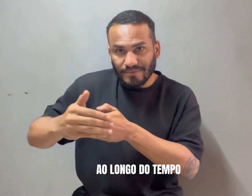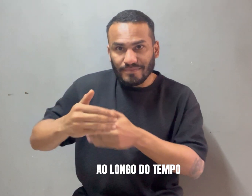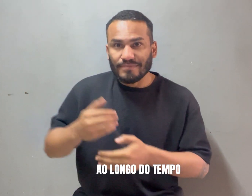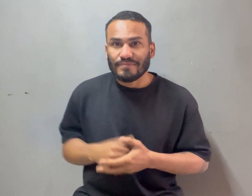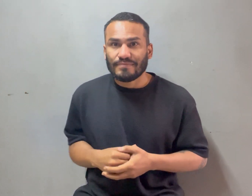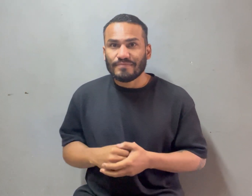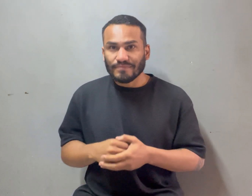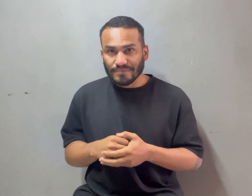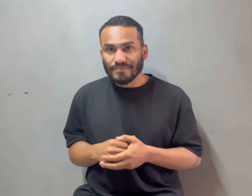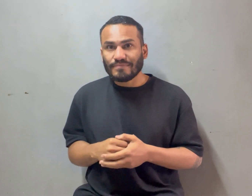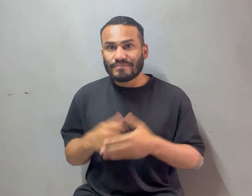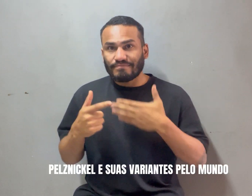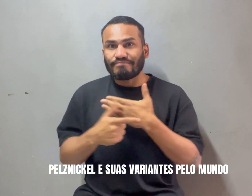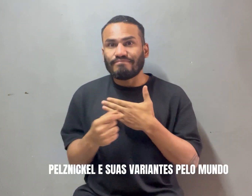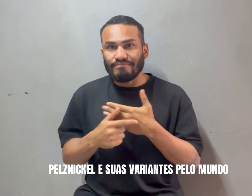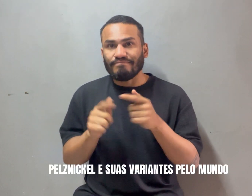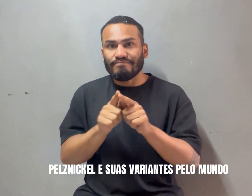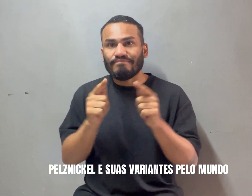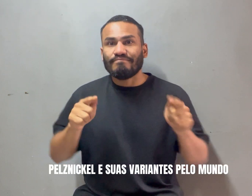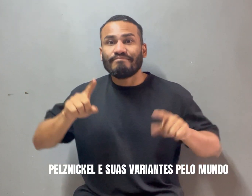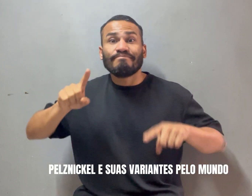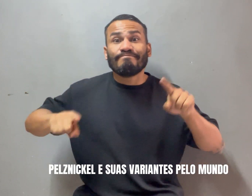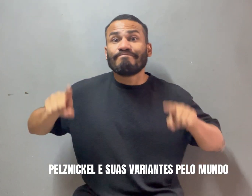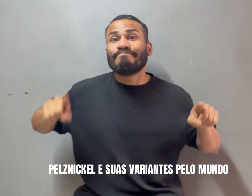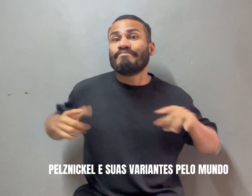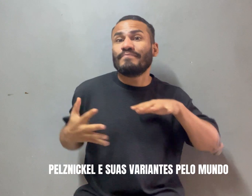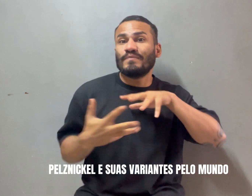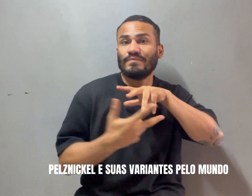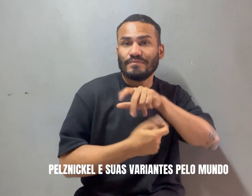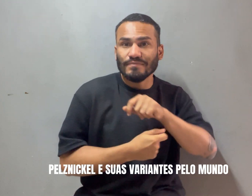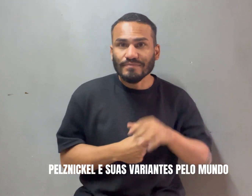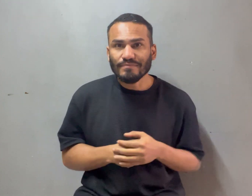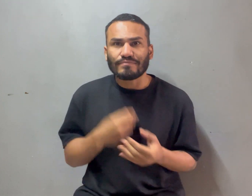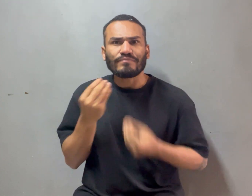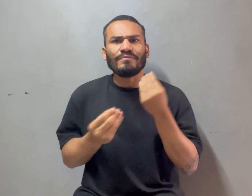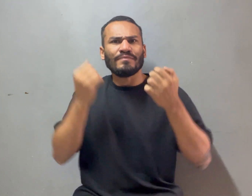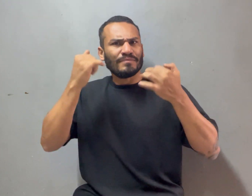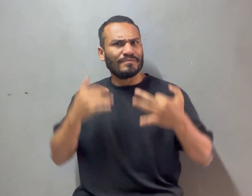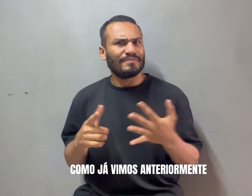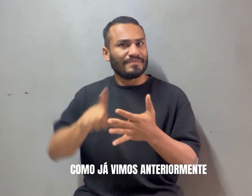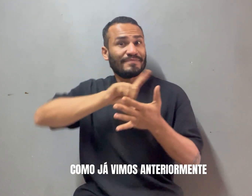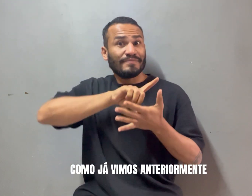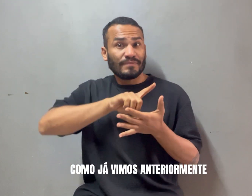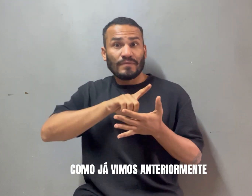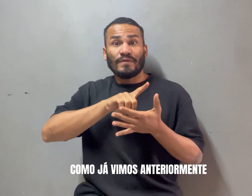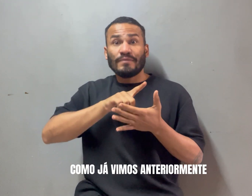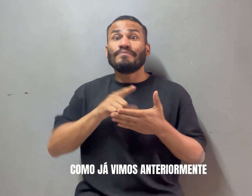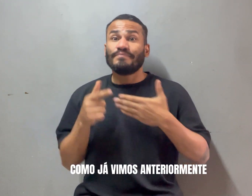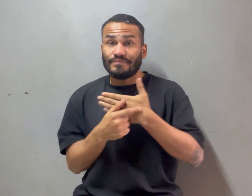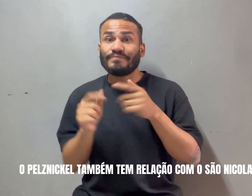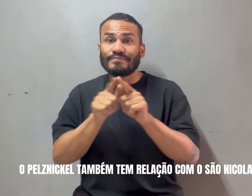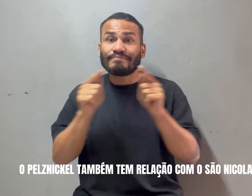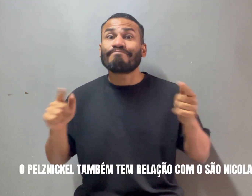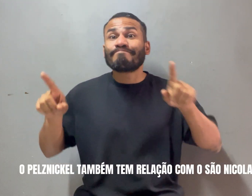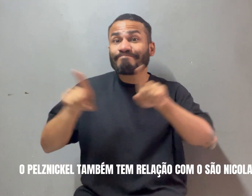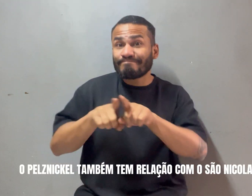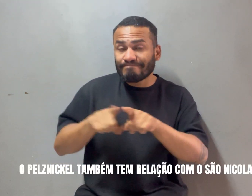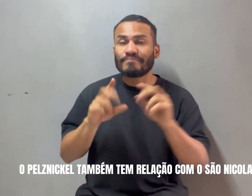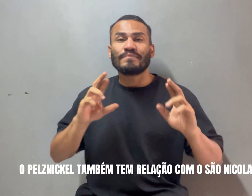tempo. Pelsníquel e suas variantes pelo mundo. Como já vimos anteriormente, o Pelsníquel também